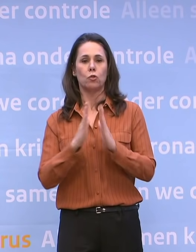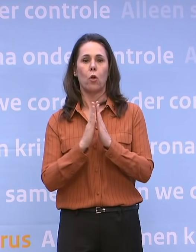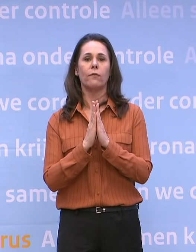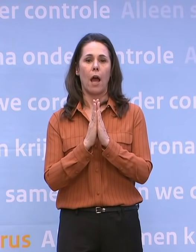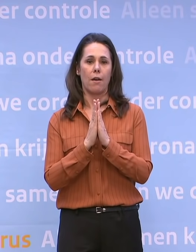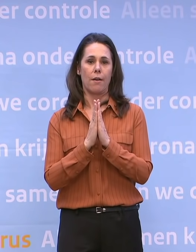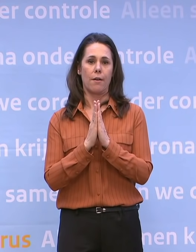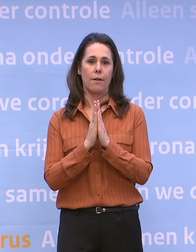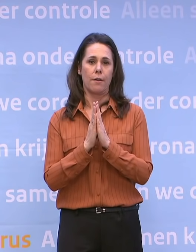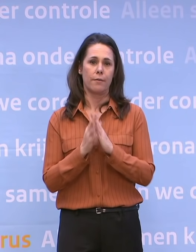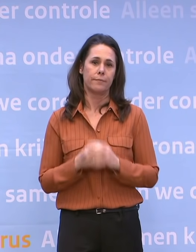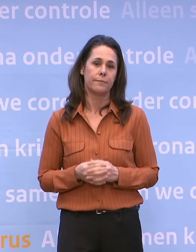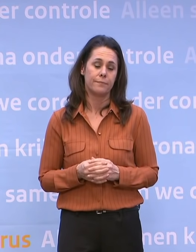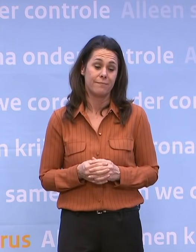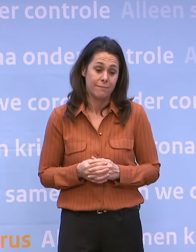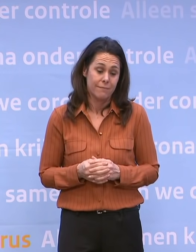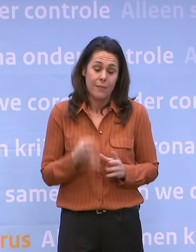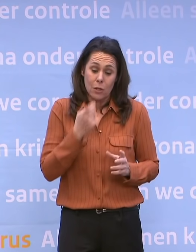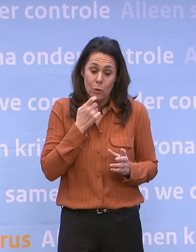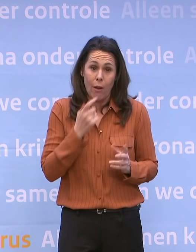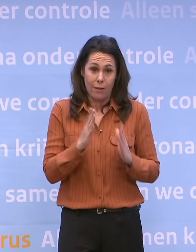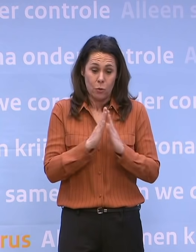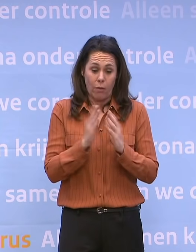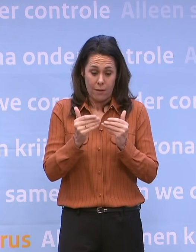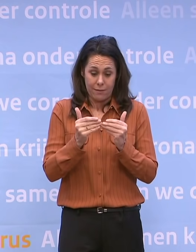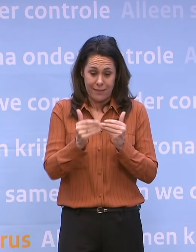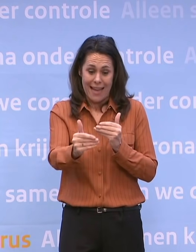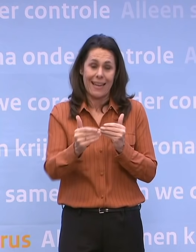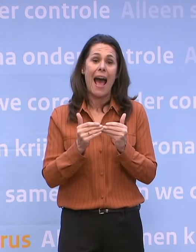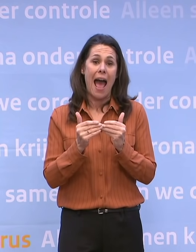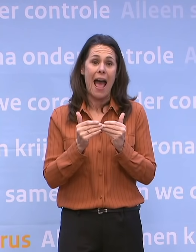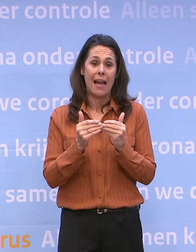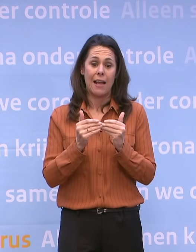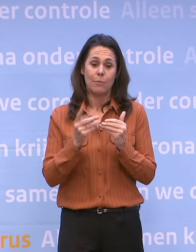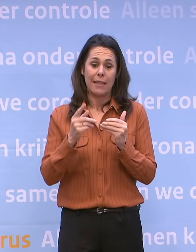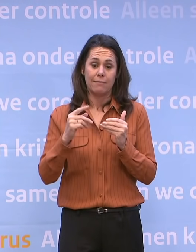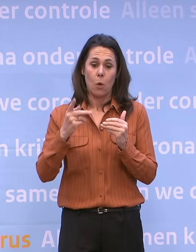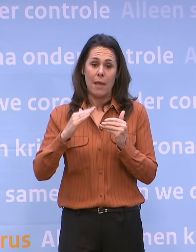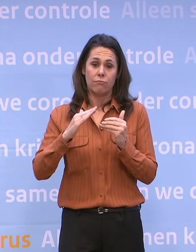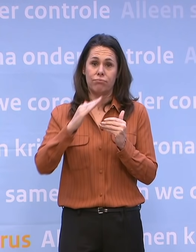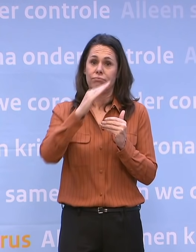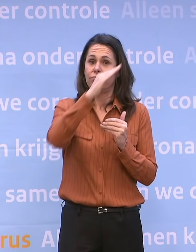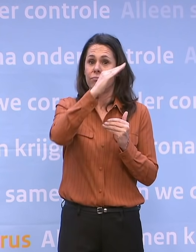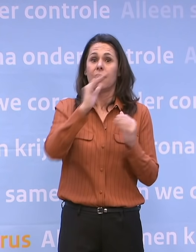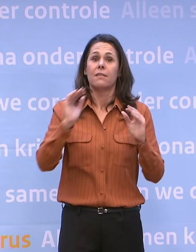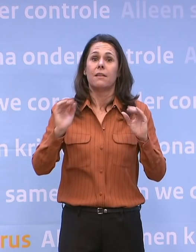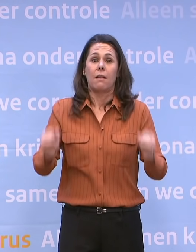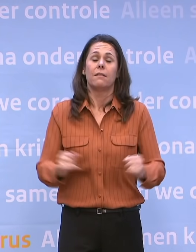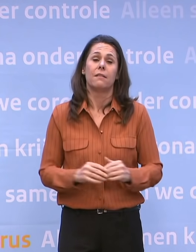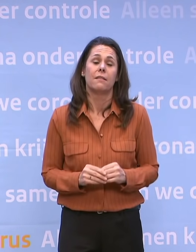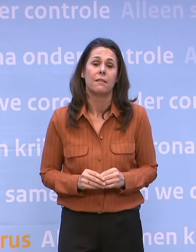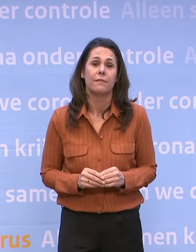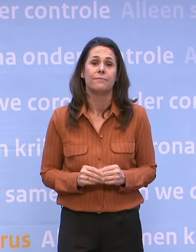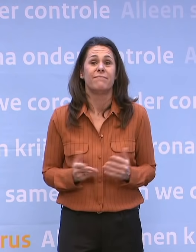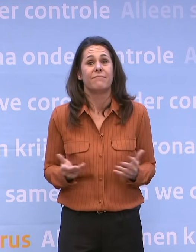En natuurlijk zien wij ook dat daarna het mogelijkerwijs weer verder gaat stijgen. Dat zou allemaal zomaar kunnen. Maar